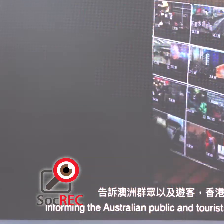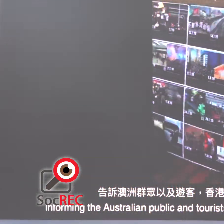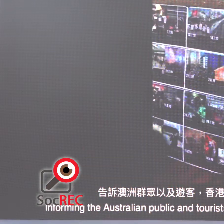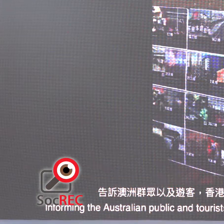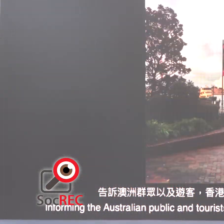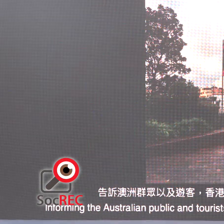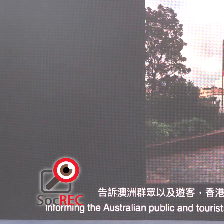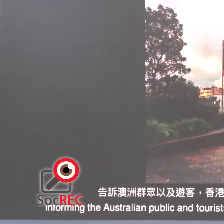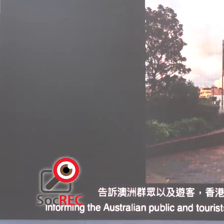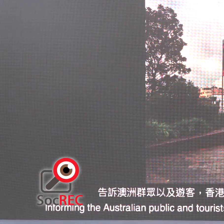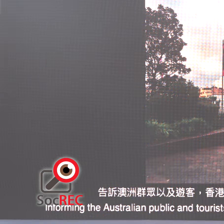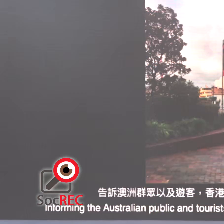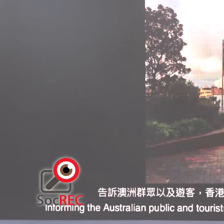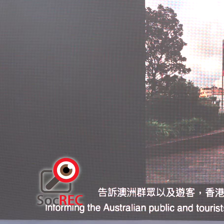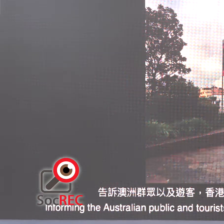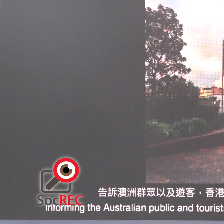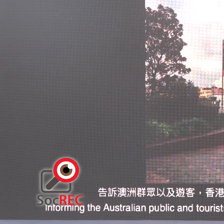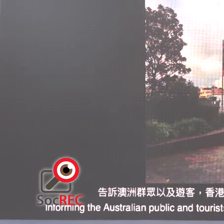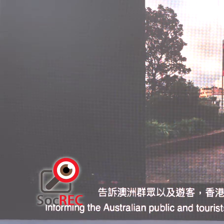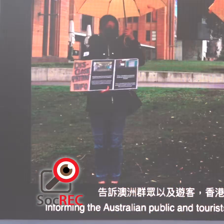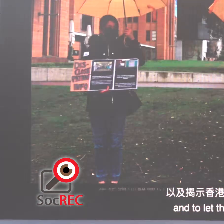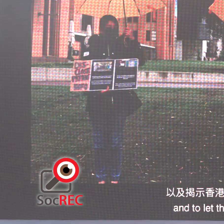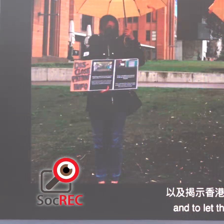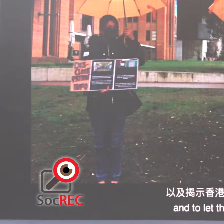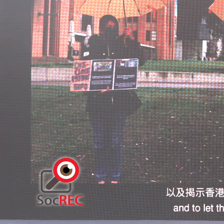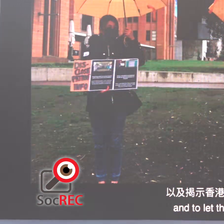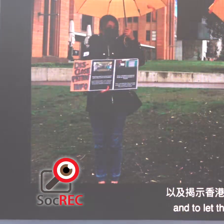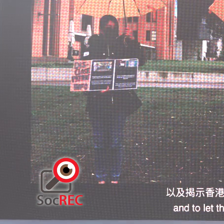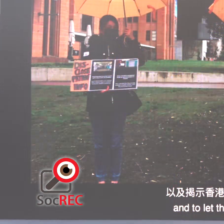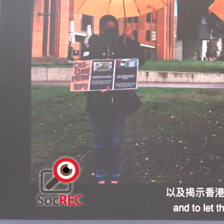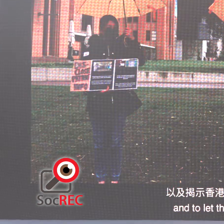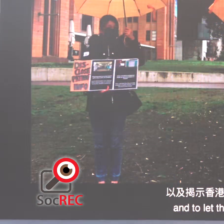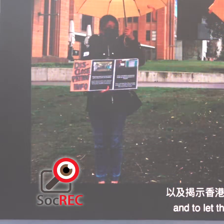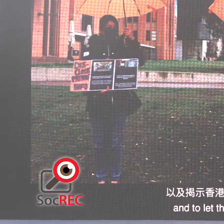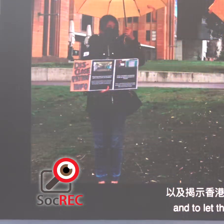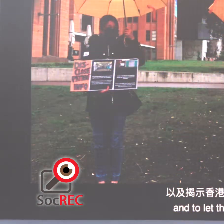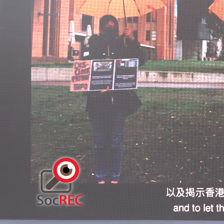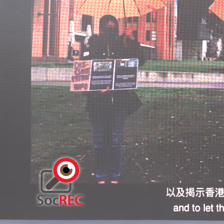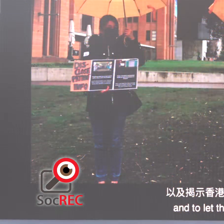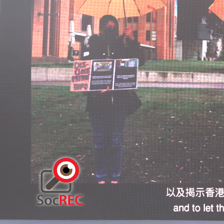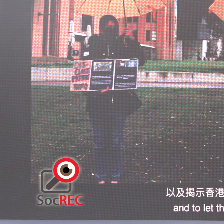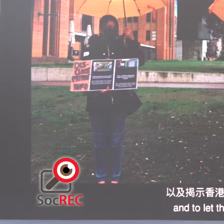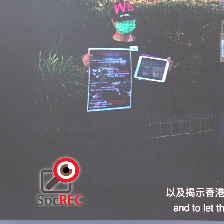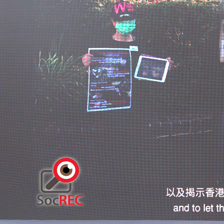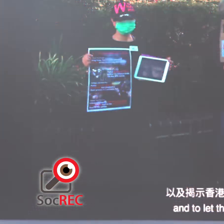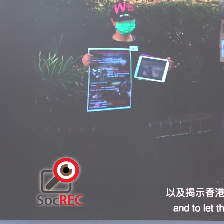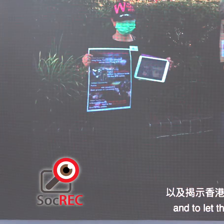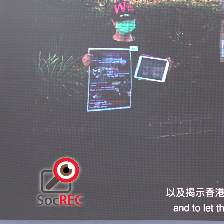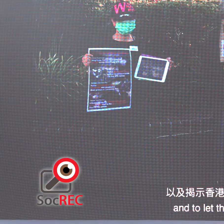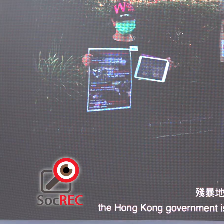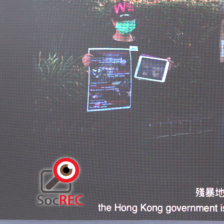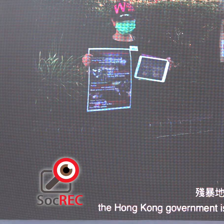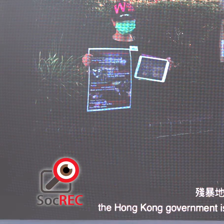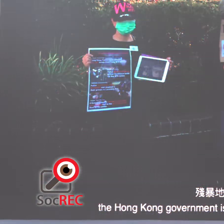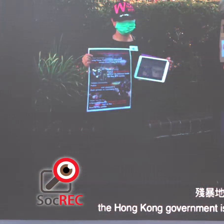嘢，宣揚乜嘢係五大訴求，同埋揭示香港政府同警察點樣打